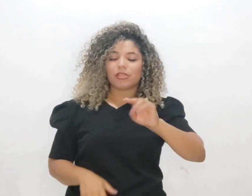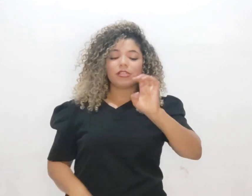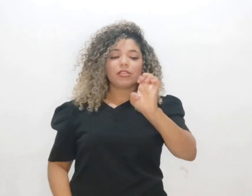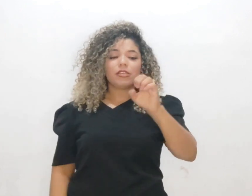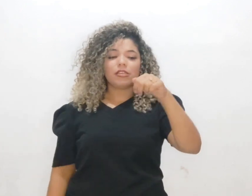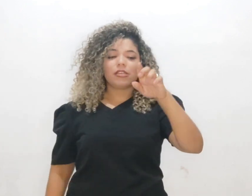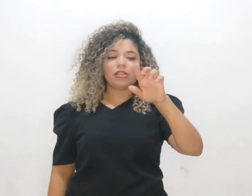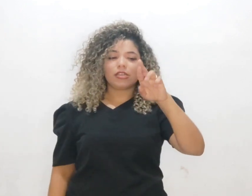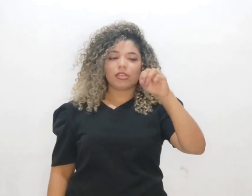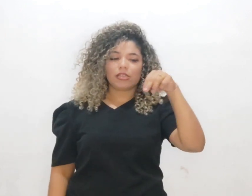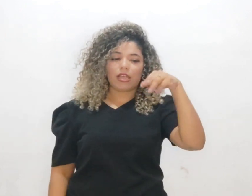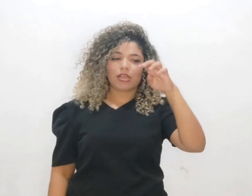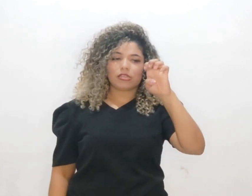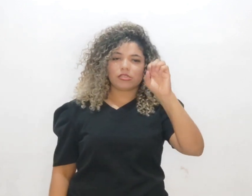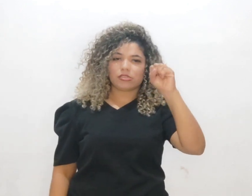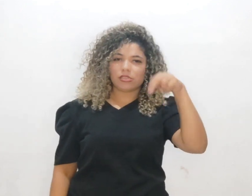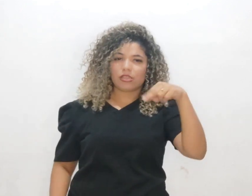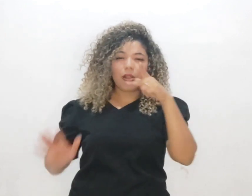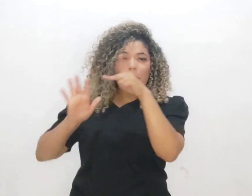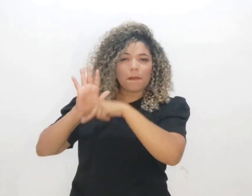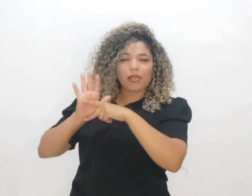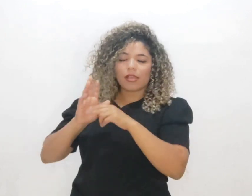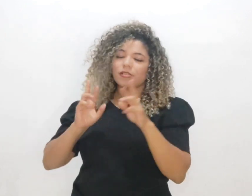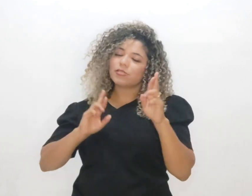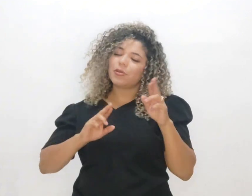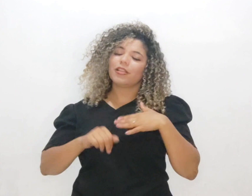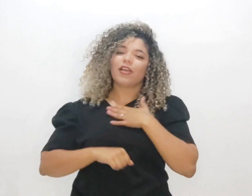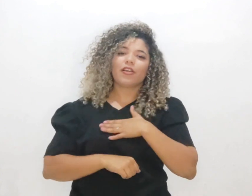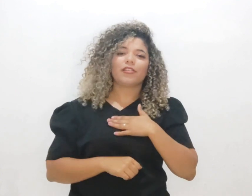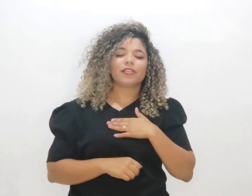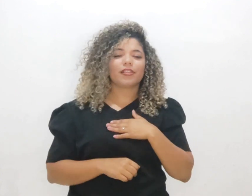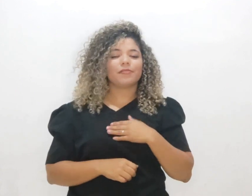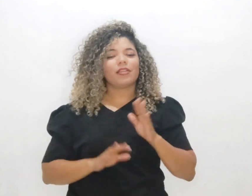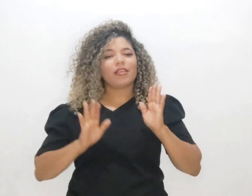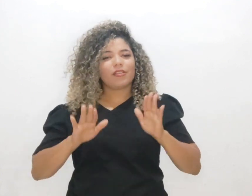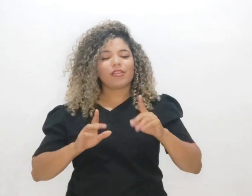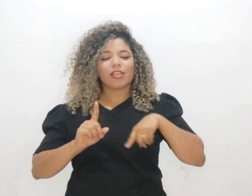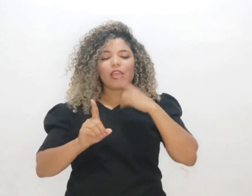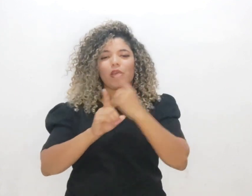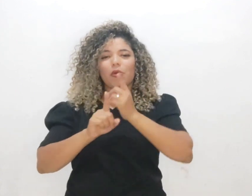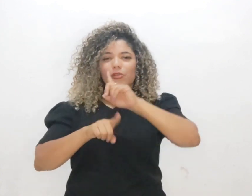nossos projetos. Eu espero que você tenha gostado. Fico por aqui, até uma próxima. Tchau!